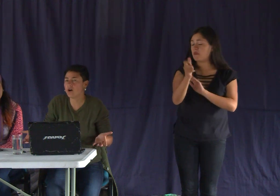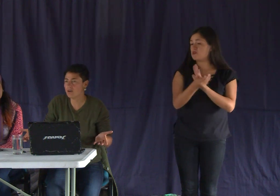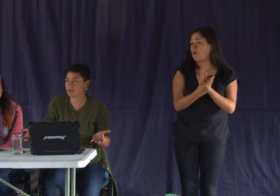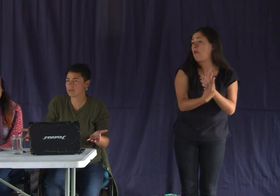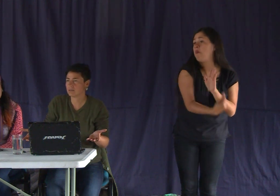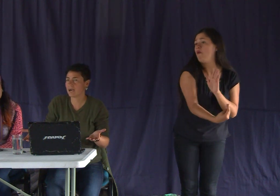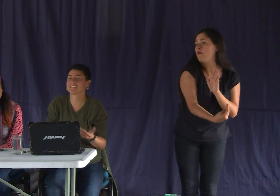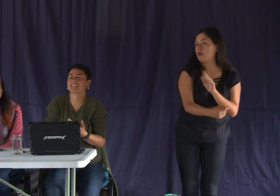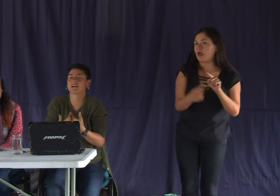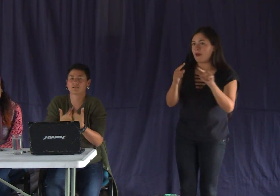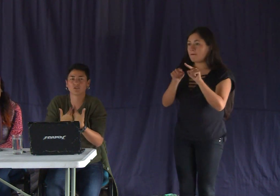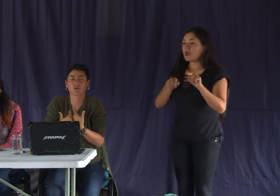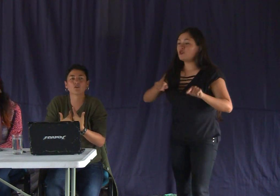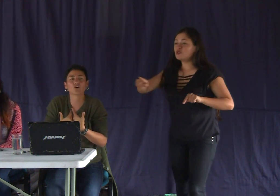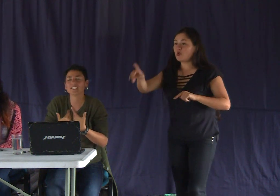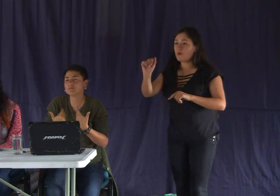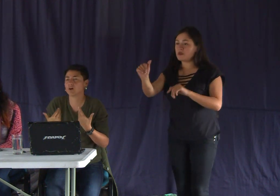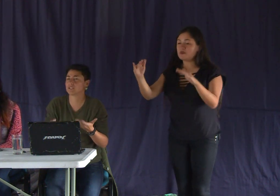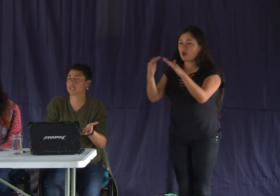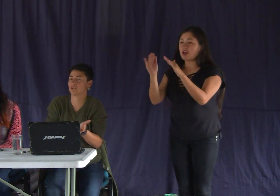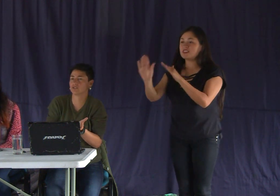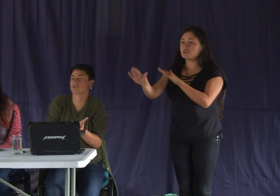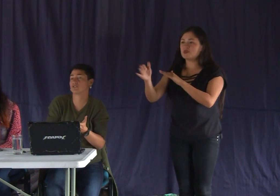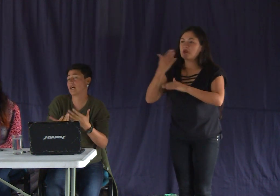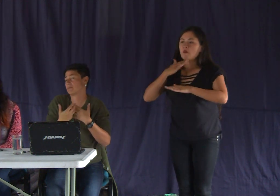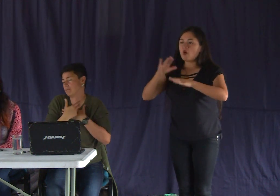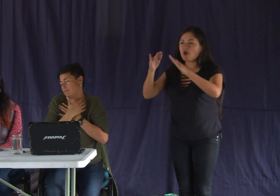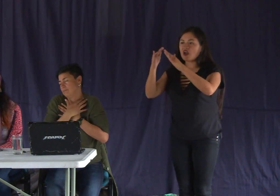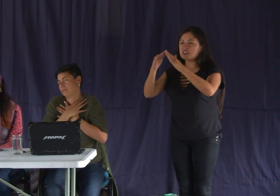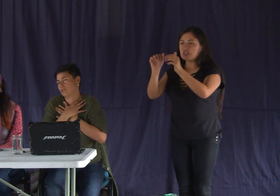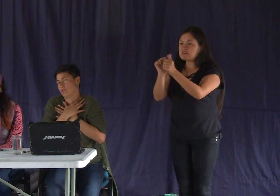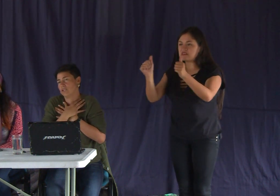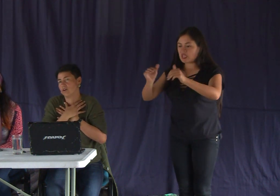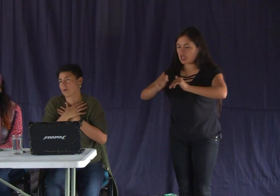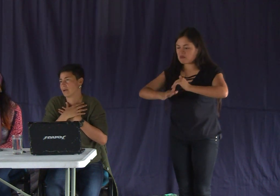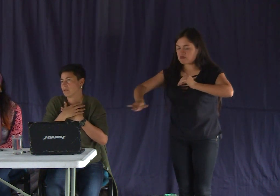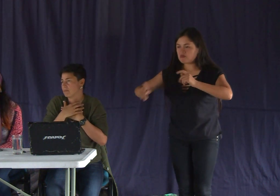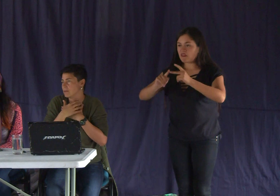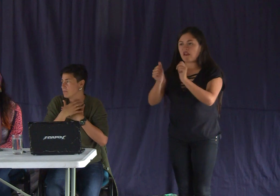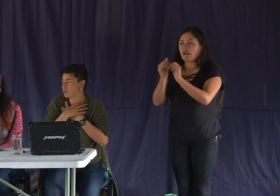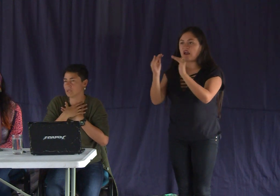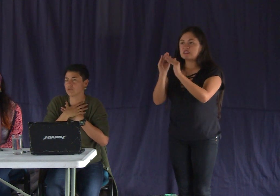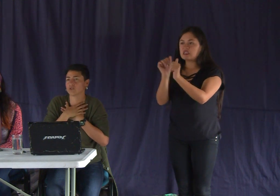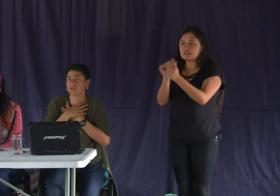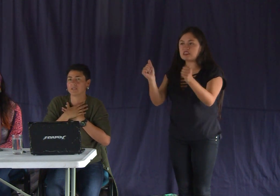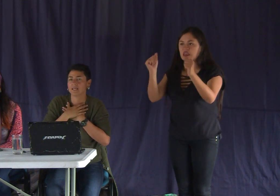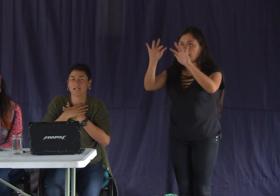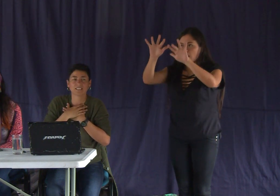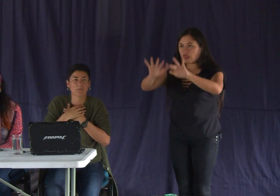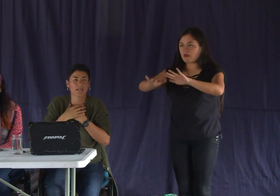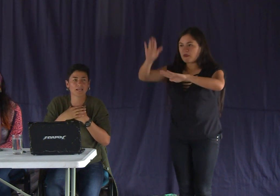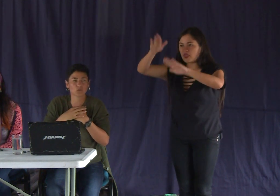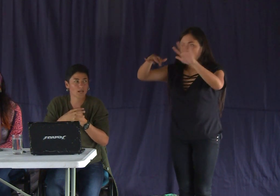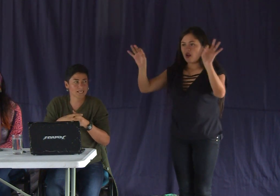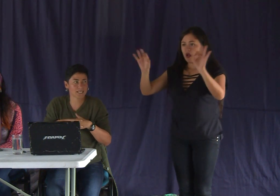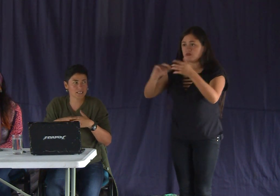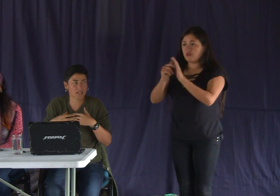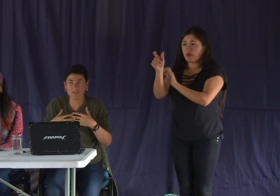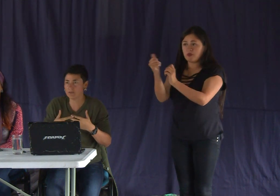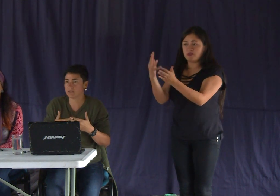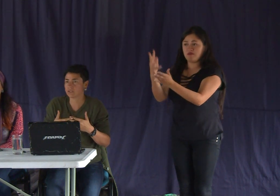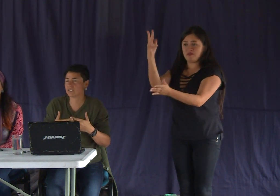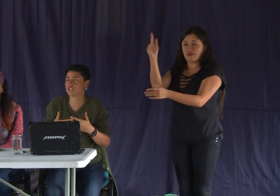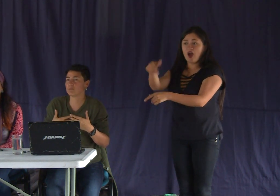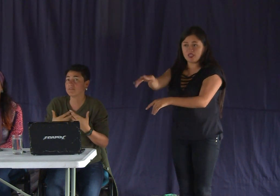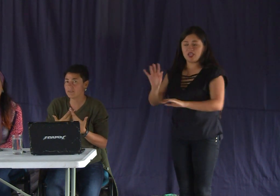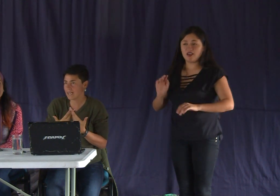tienen todo, hasta cosas mejores que nosotros. O sea, yo lo digo porque a mí me gusta mucho el tema de la naturaleza y